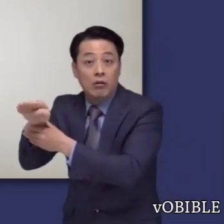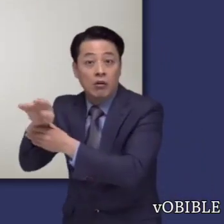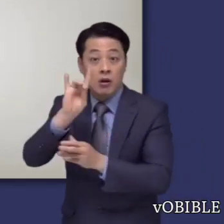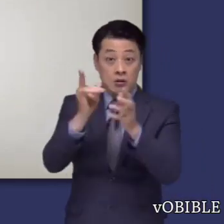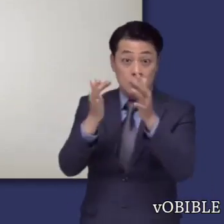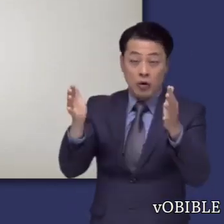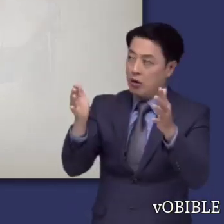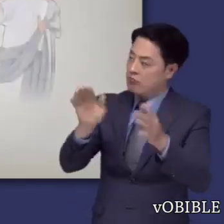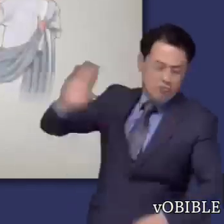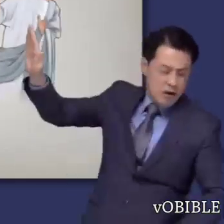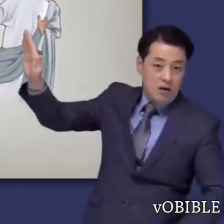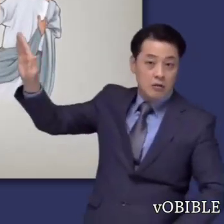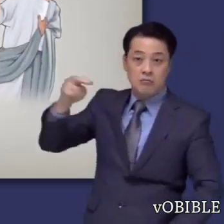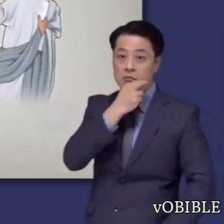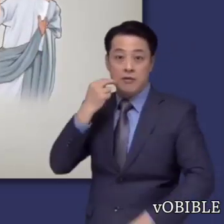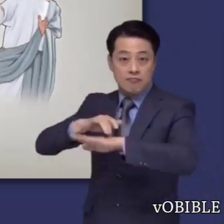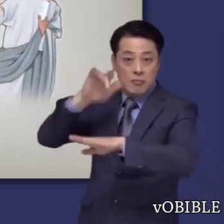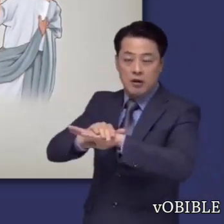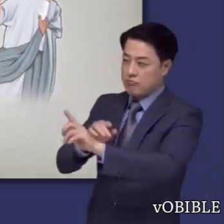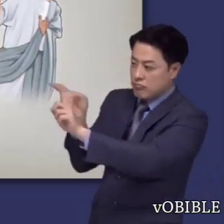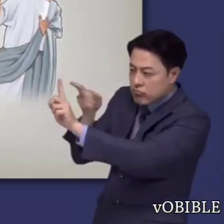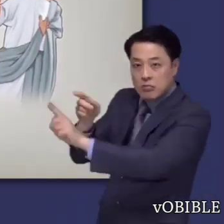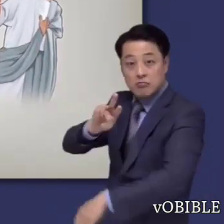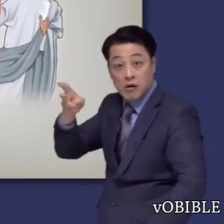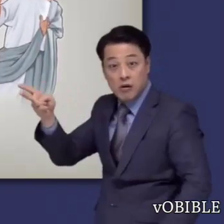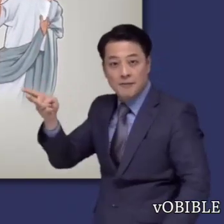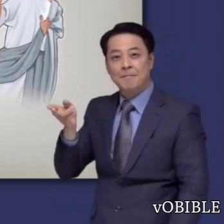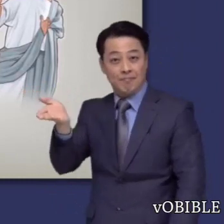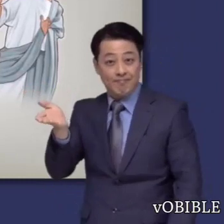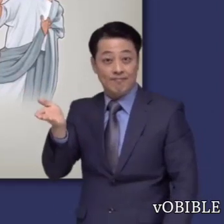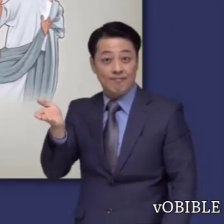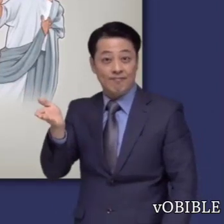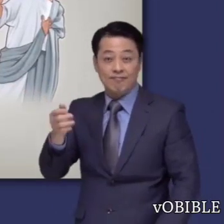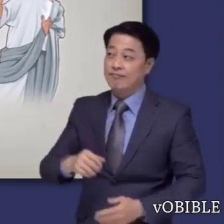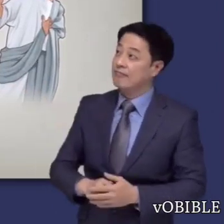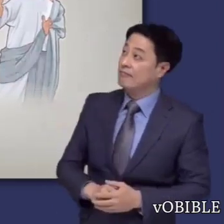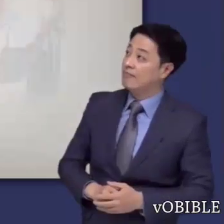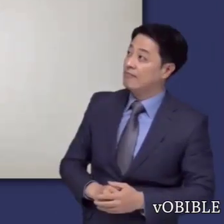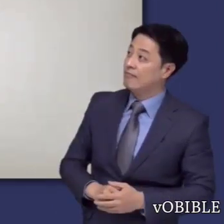人言谈无益，死守割礼，或显出反叛的精神。